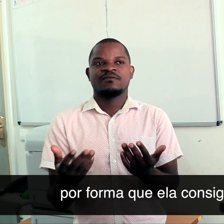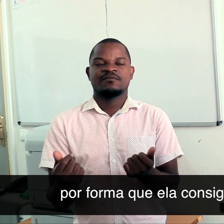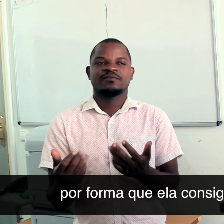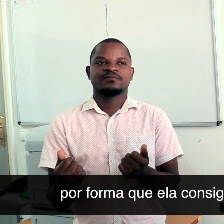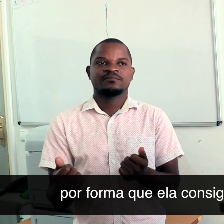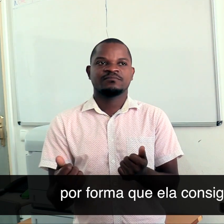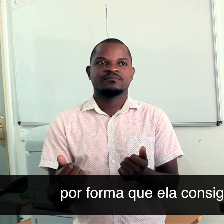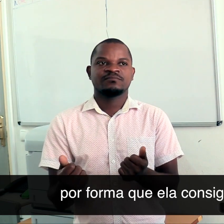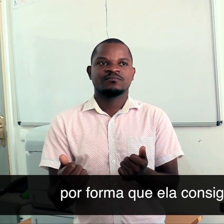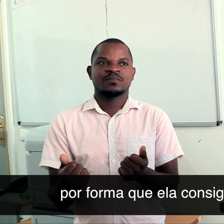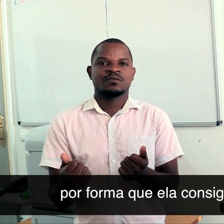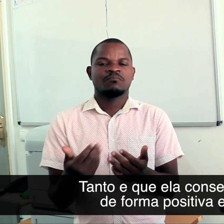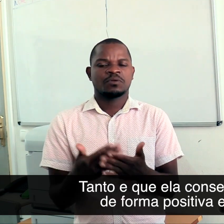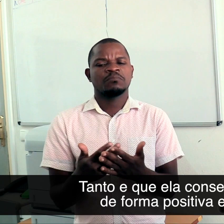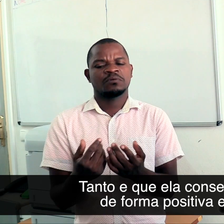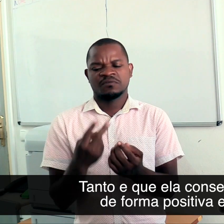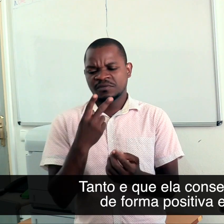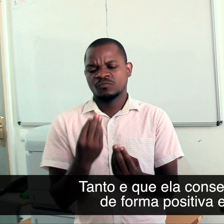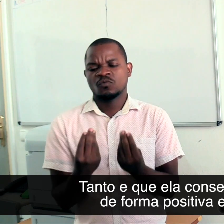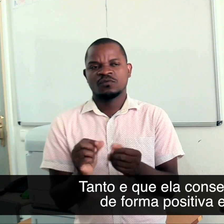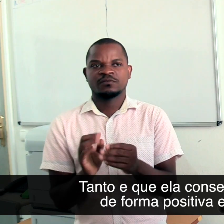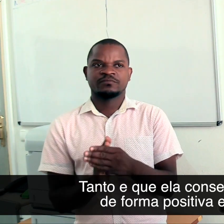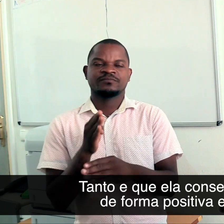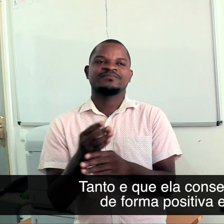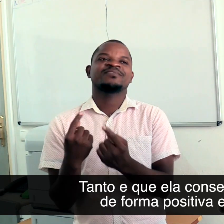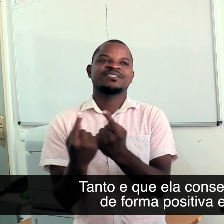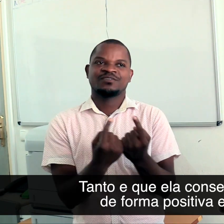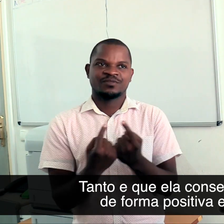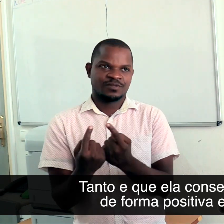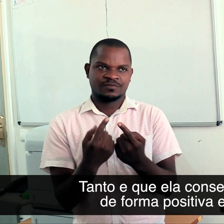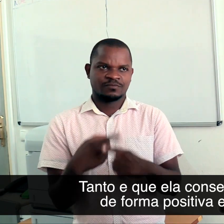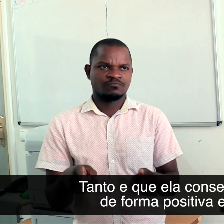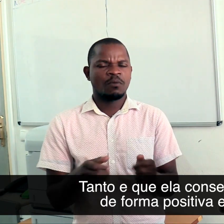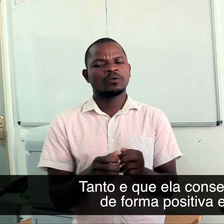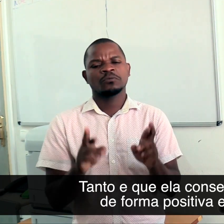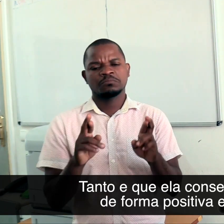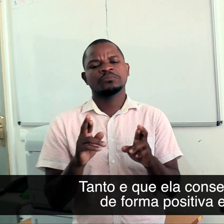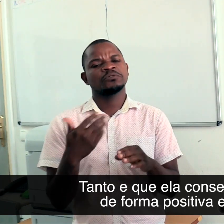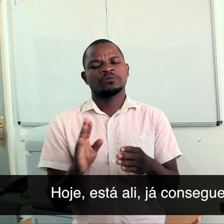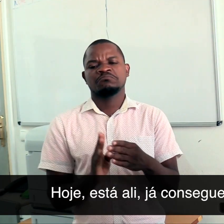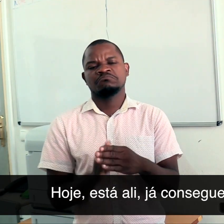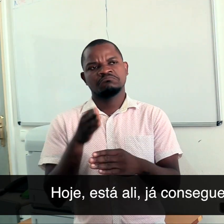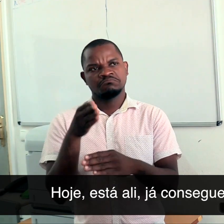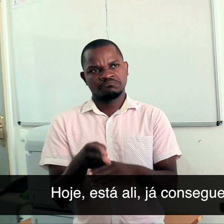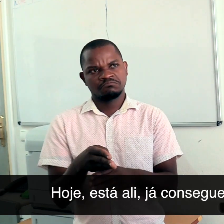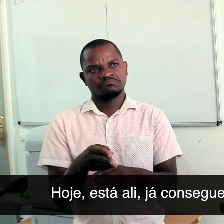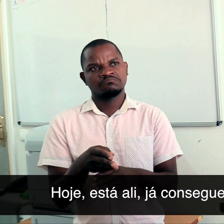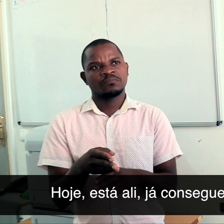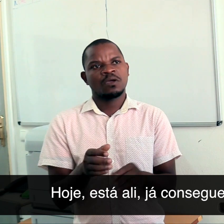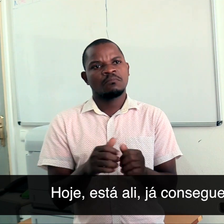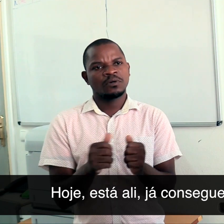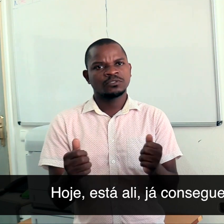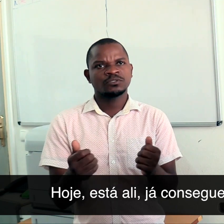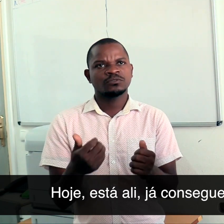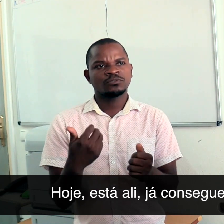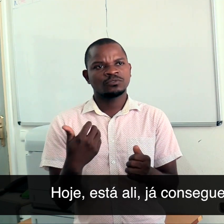de forma que ela consiga lidar com esta situação. Tanto que ela conseguiu gerir esta situação de forma positiva, não teve problema. Hoje está ali, já